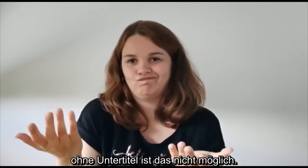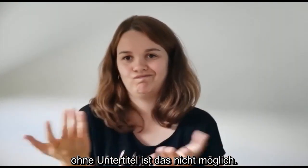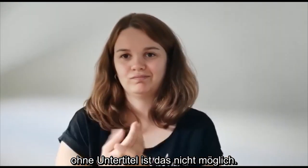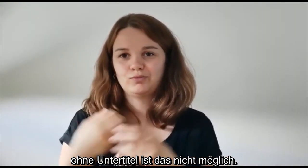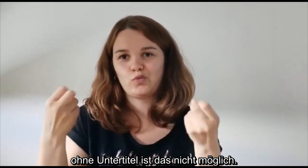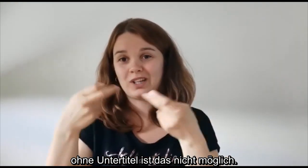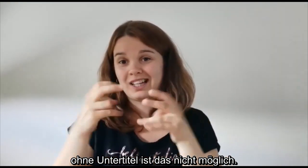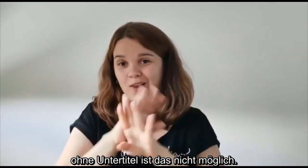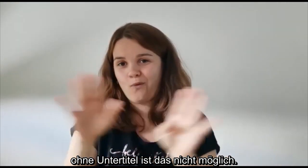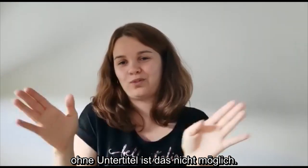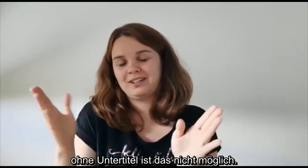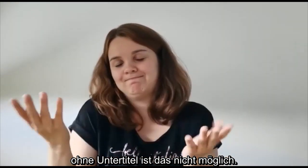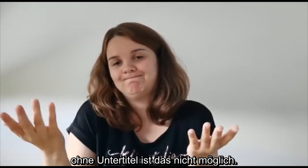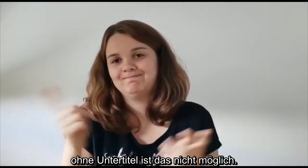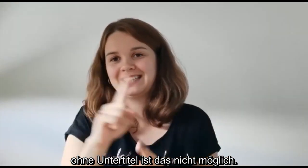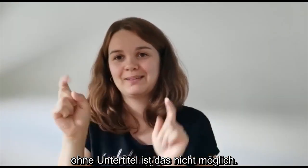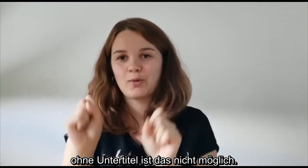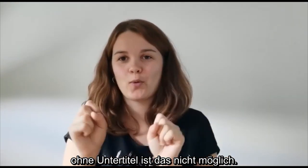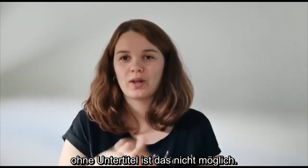Untertitel ist das nicht möglich